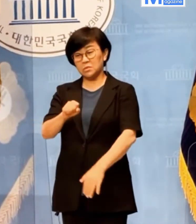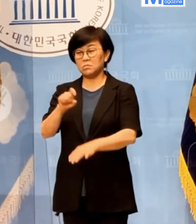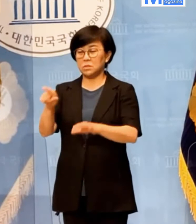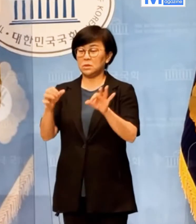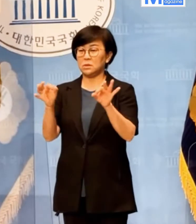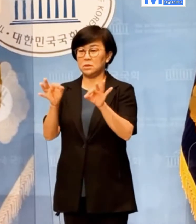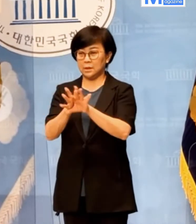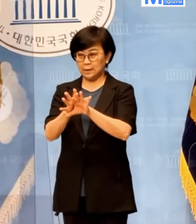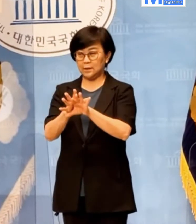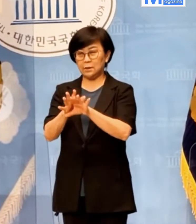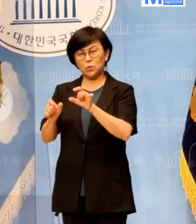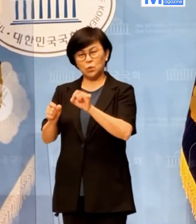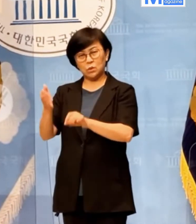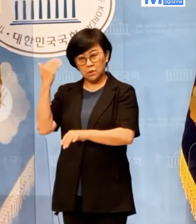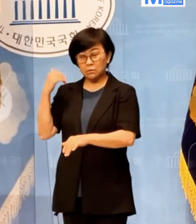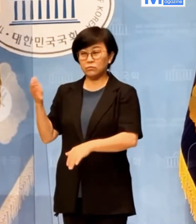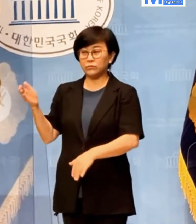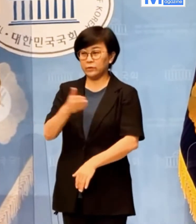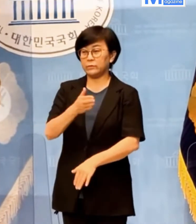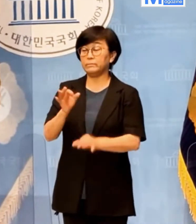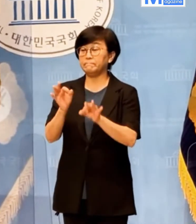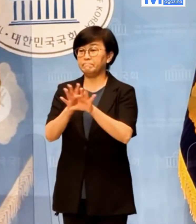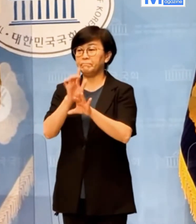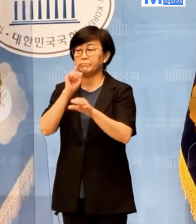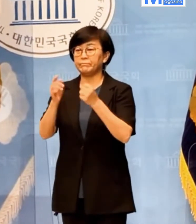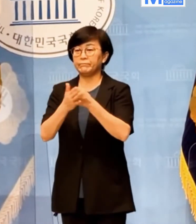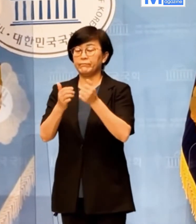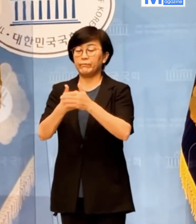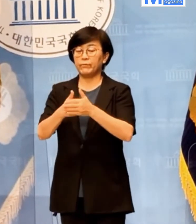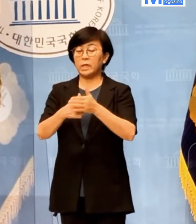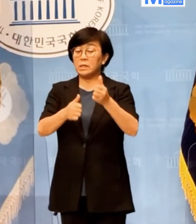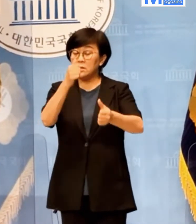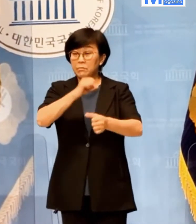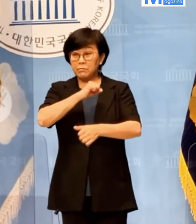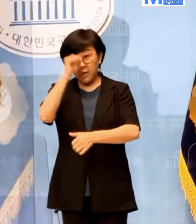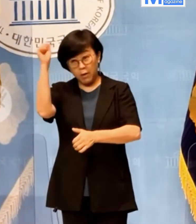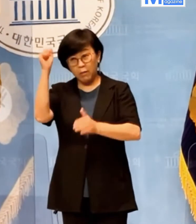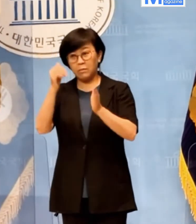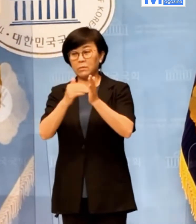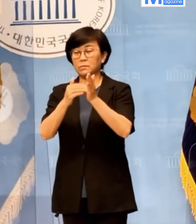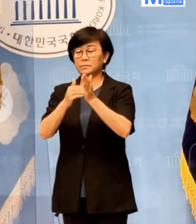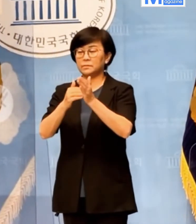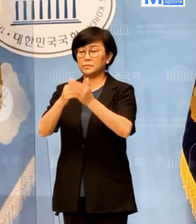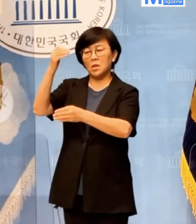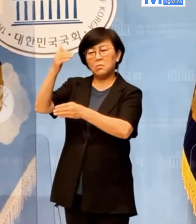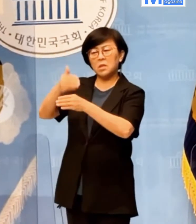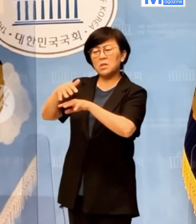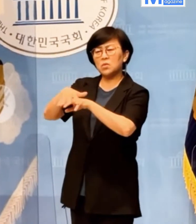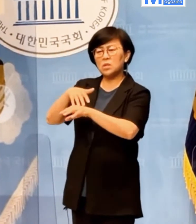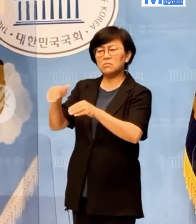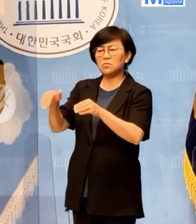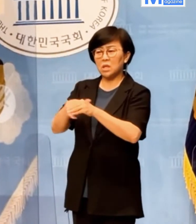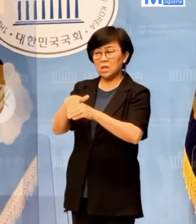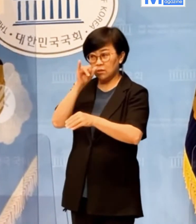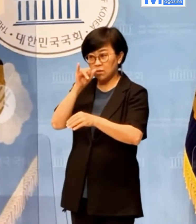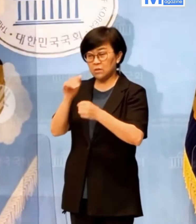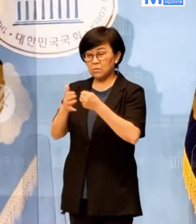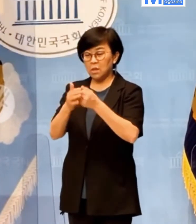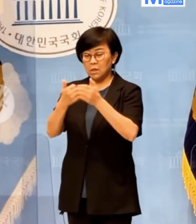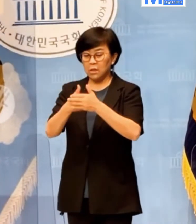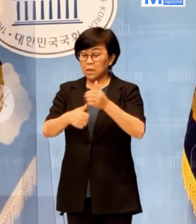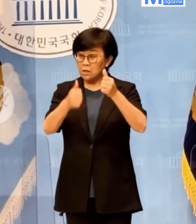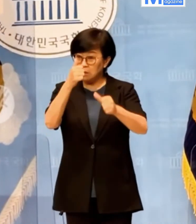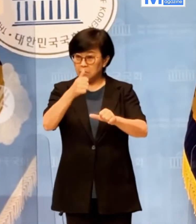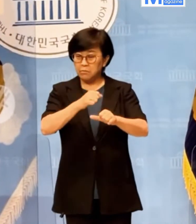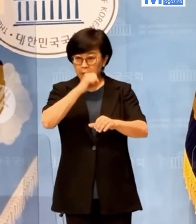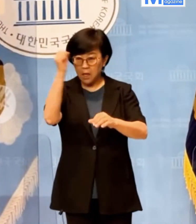지 오래입니다. 또한 고시 출신 중심의 폐쇄적인 조직 문화로 인해 고시